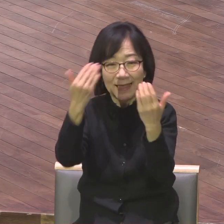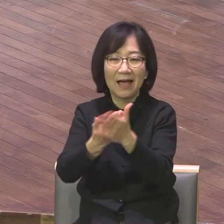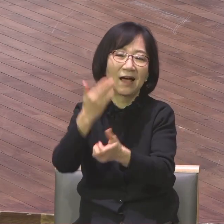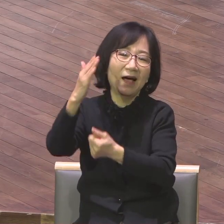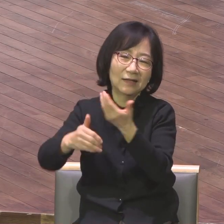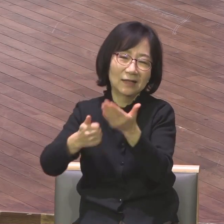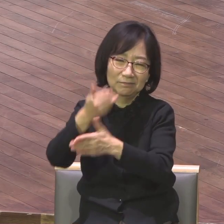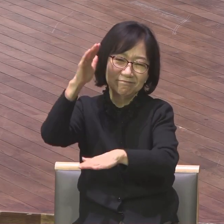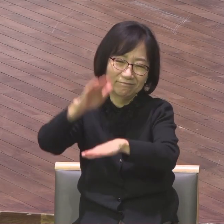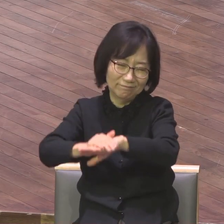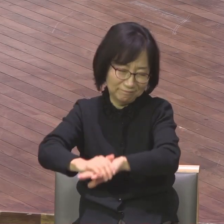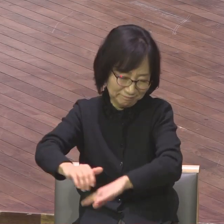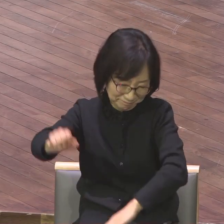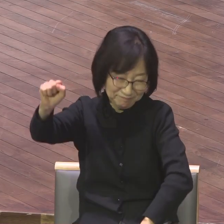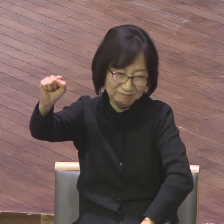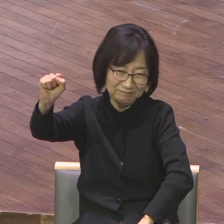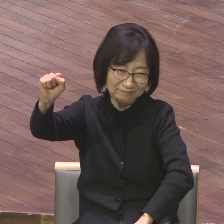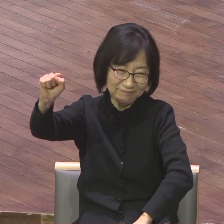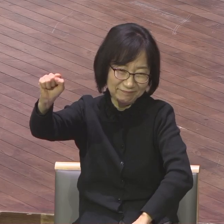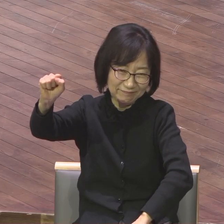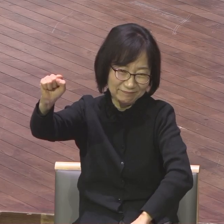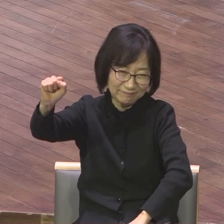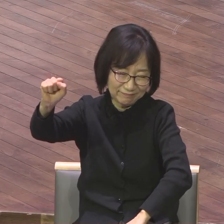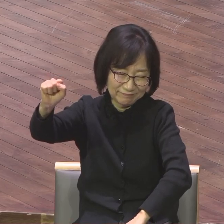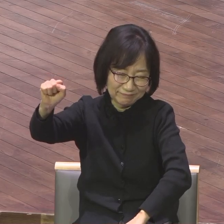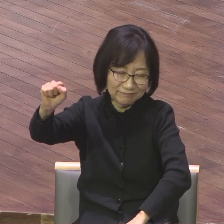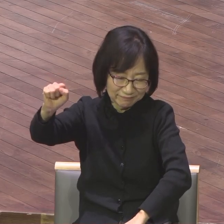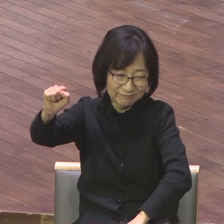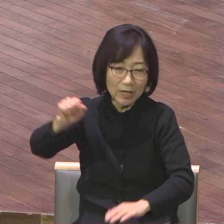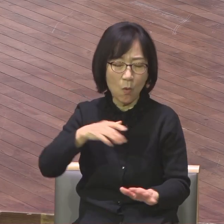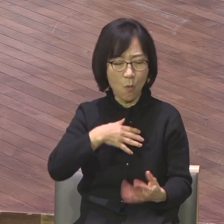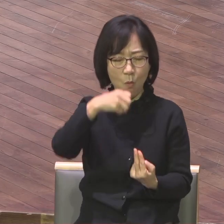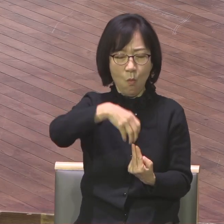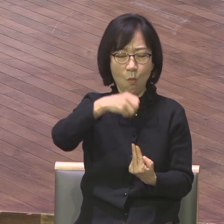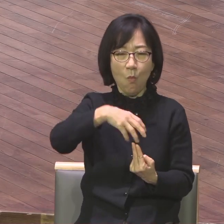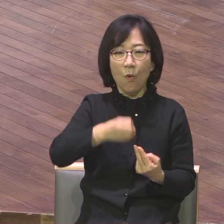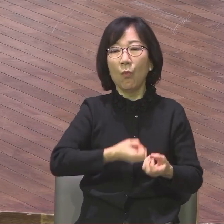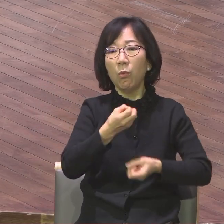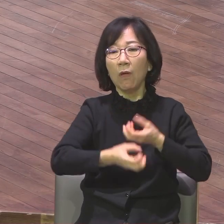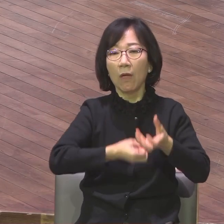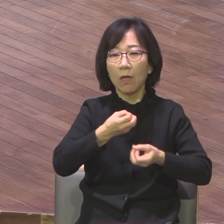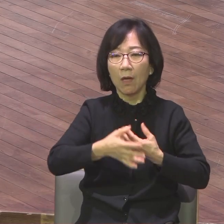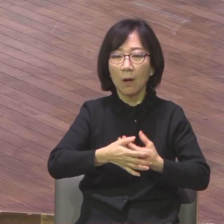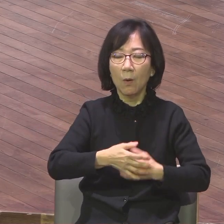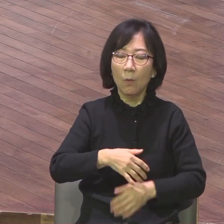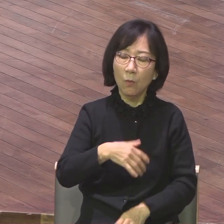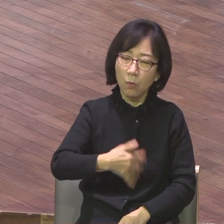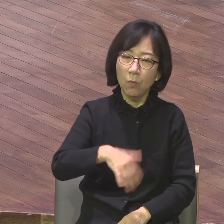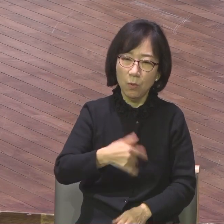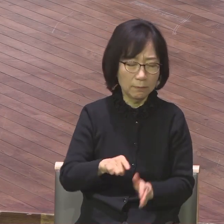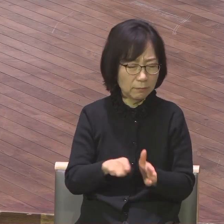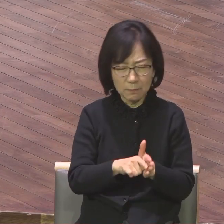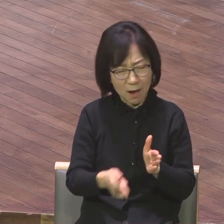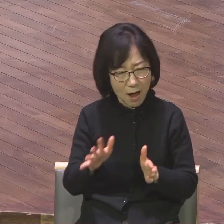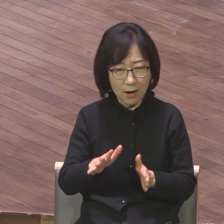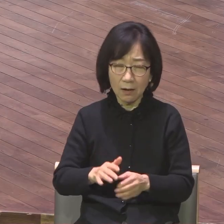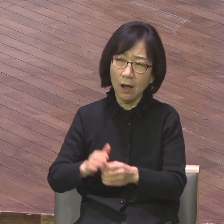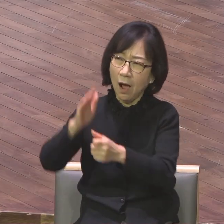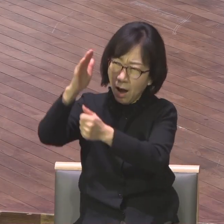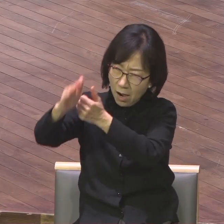있나이다. 이게 세례 요한의 다 역대상 29장 10절 14절의 말씀이 딱 박혀 있어요. 이거 하나님